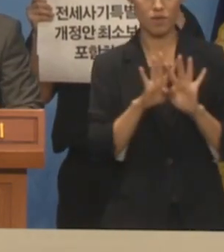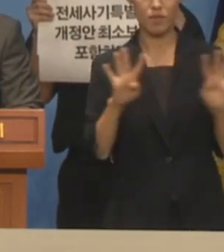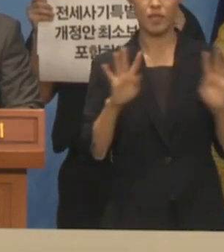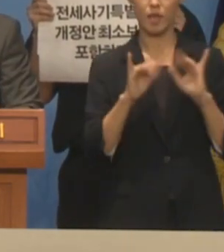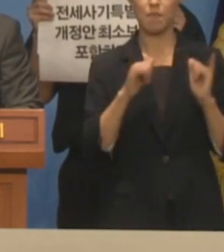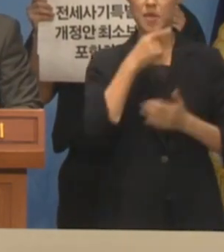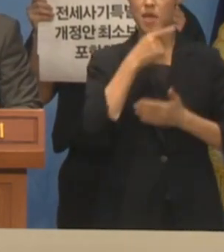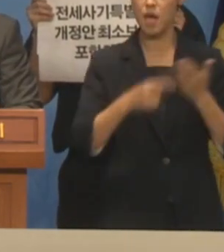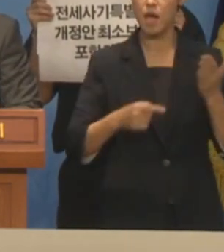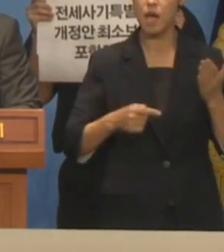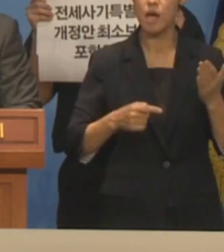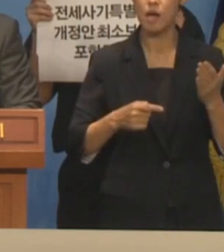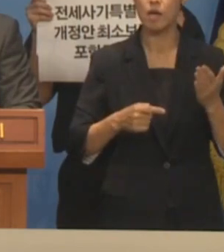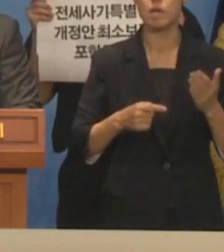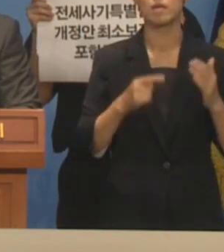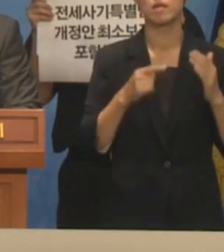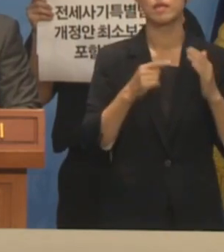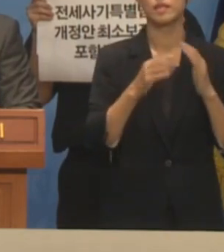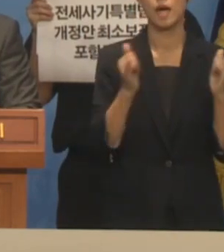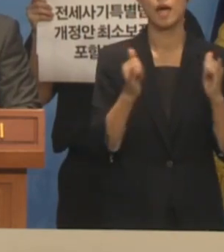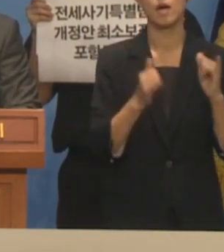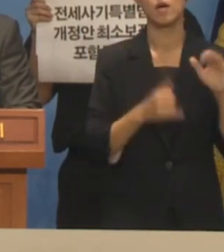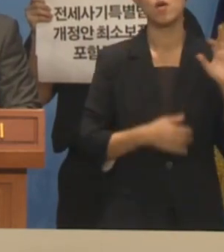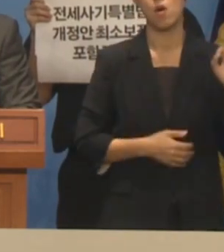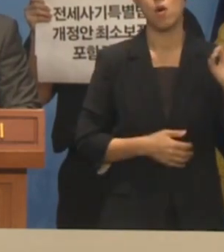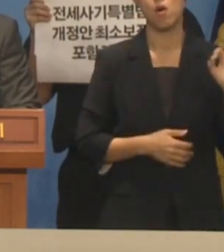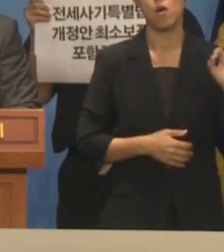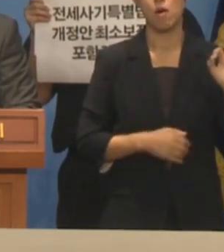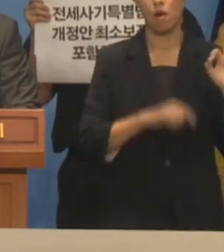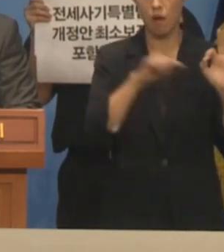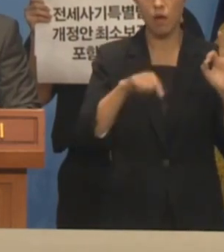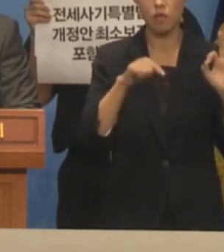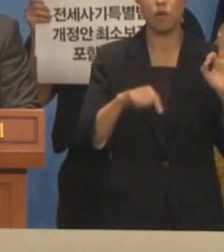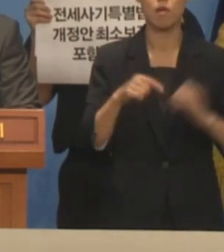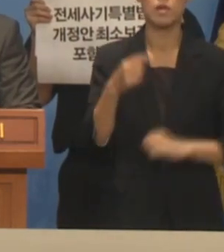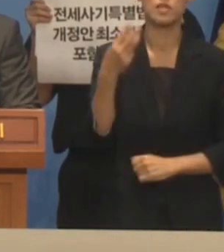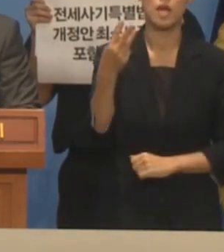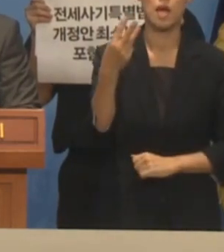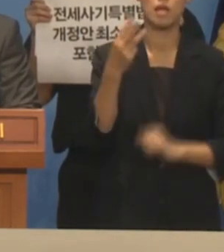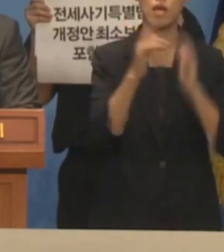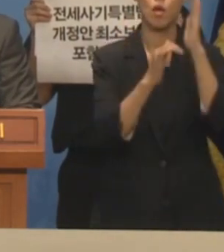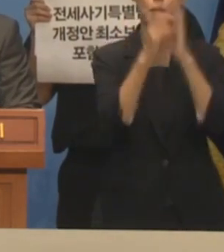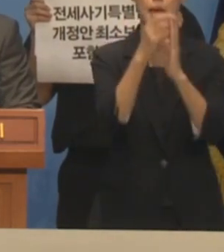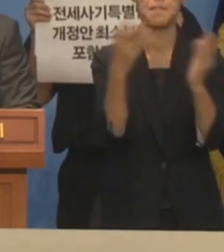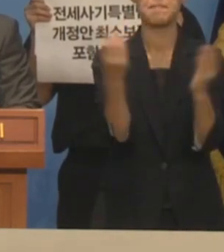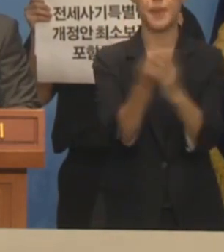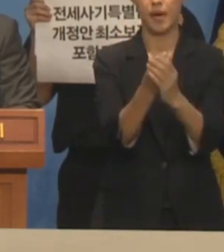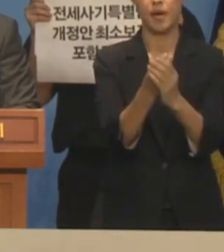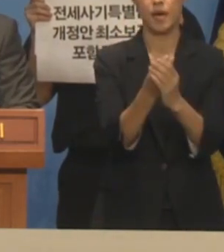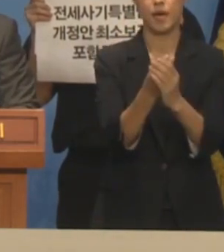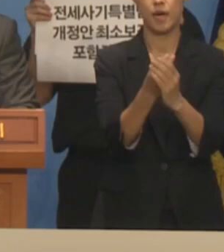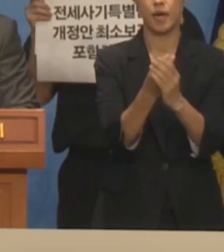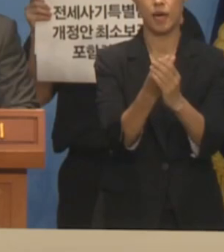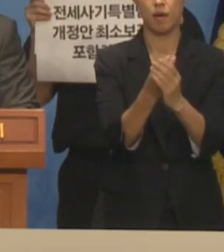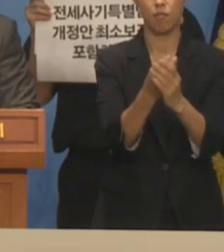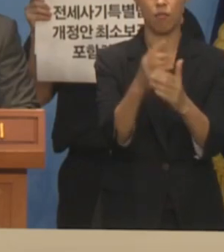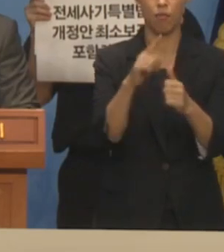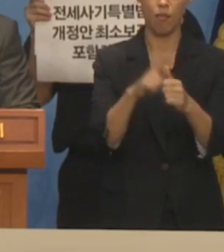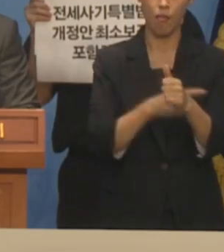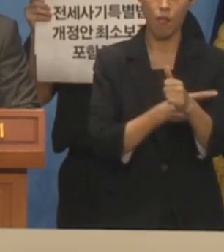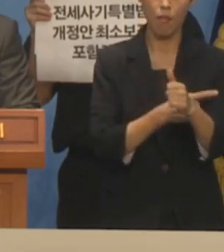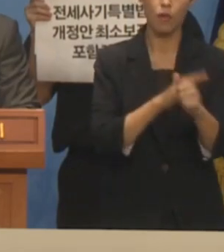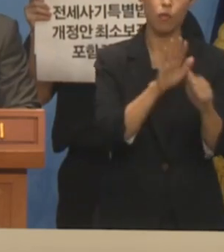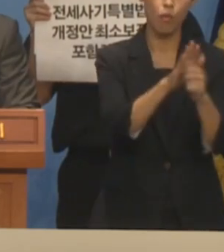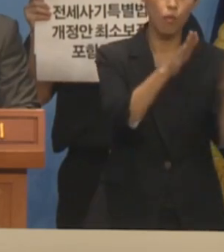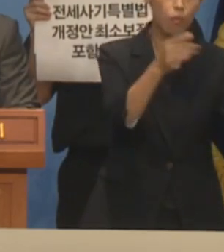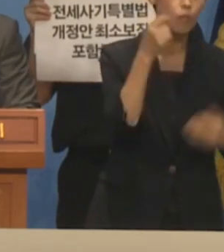주택이 10채인데 그 중에서 벌써 3채가 경매가 완료되었습니다. 그래서 이런 사각지대가 있다는